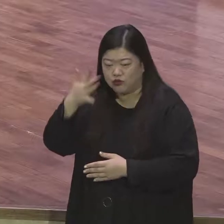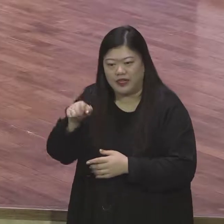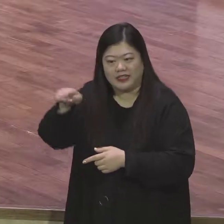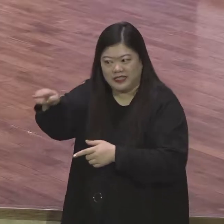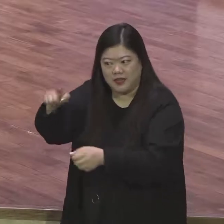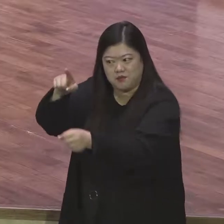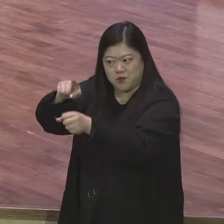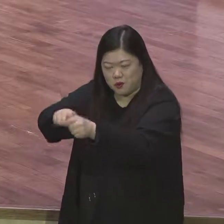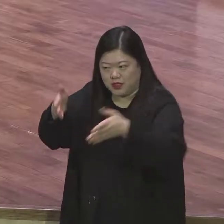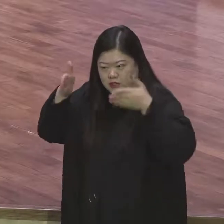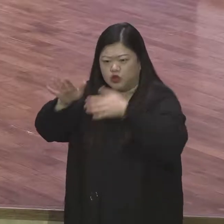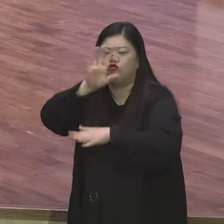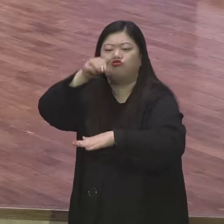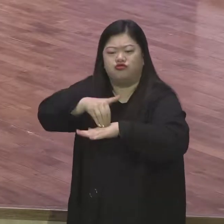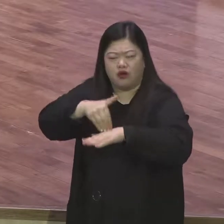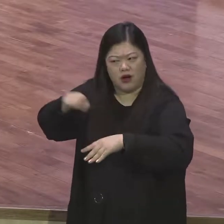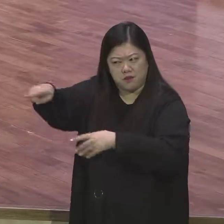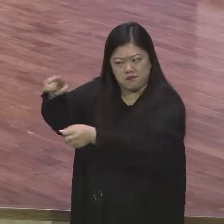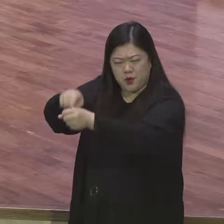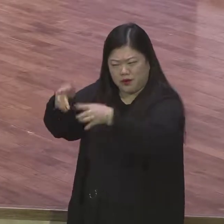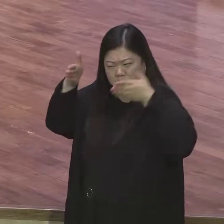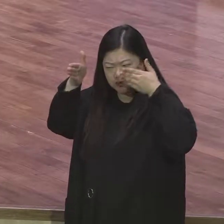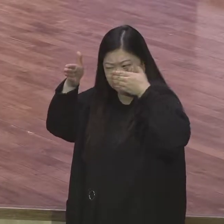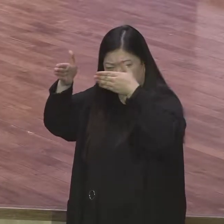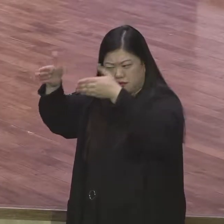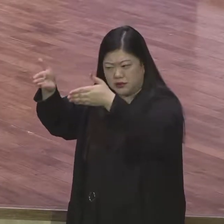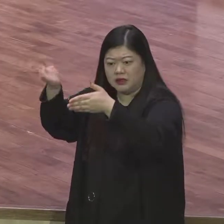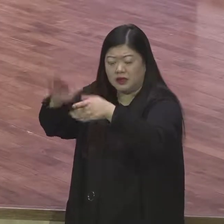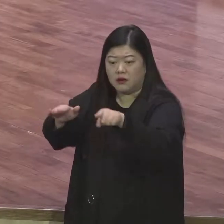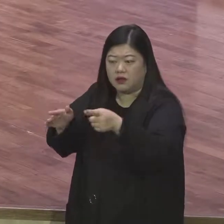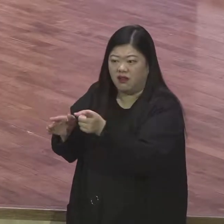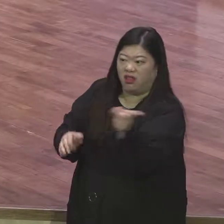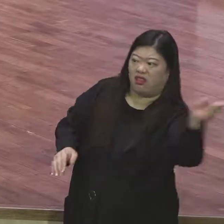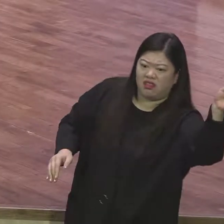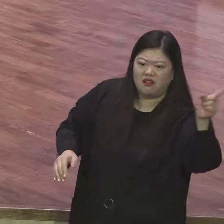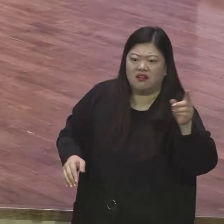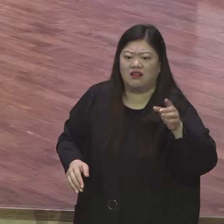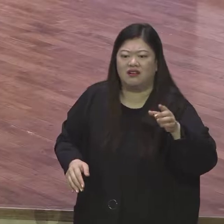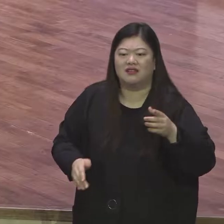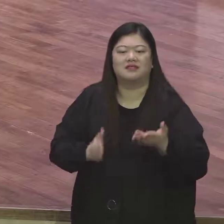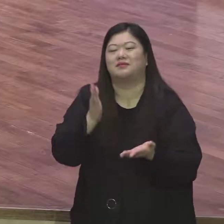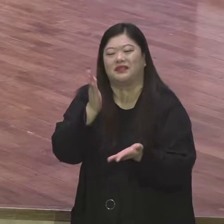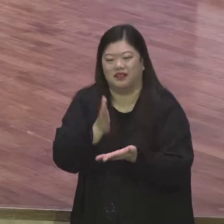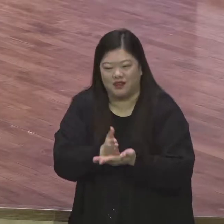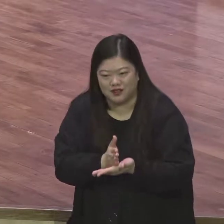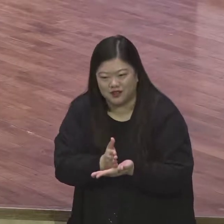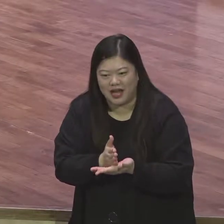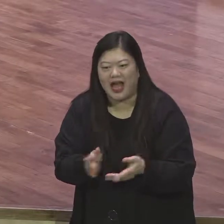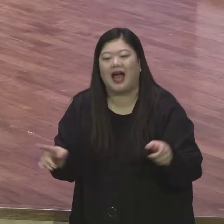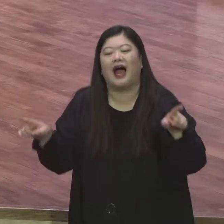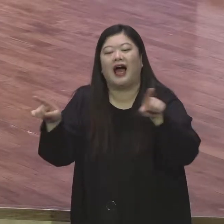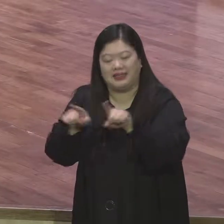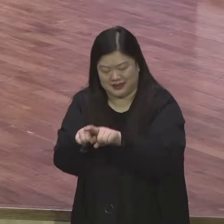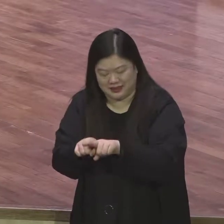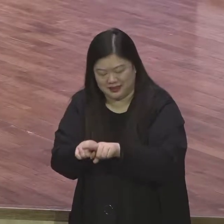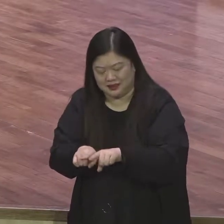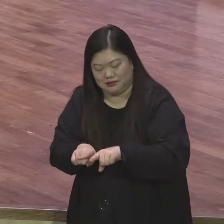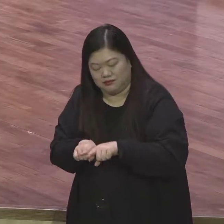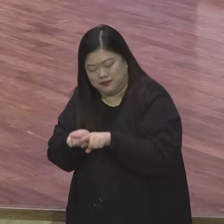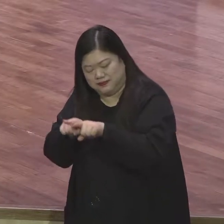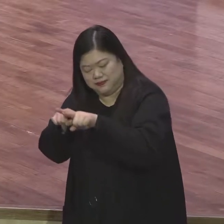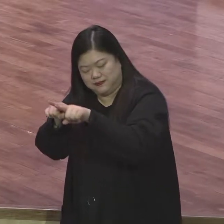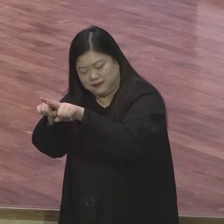평생 주저주저, 평생 괴로워하고 평생 불안하고 평생 불평불만 하다가 인생